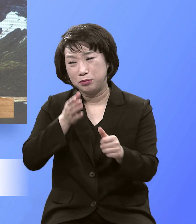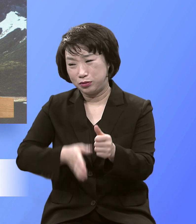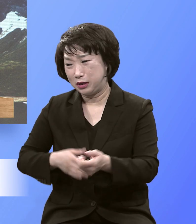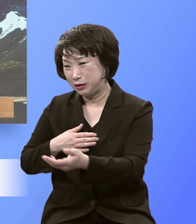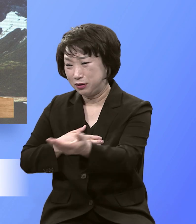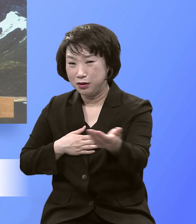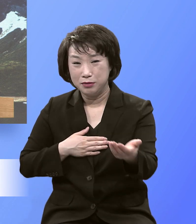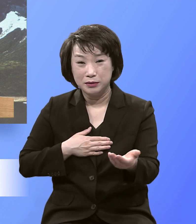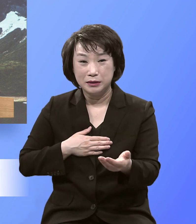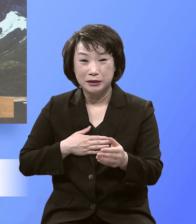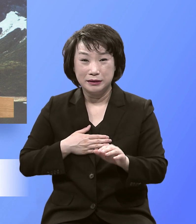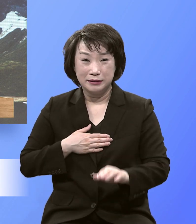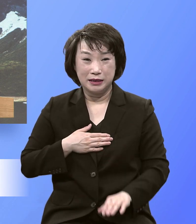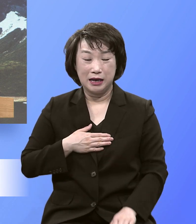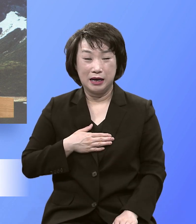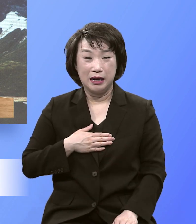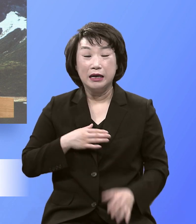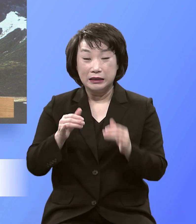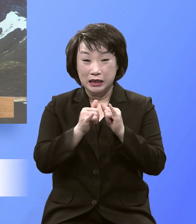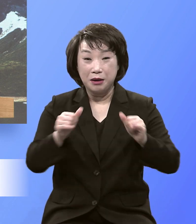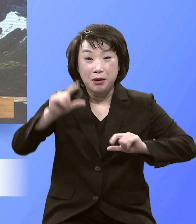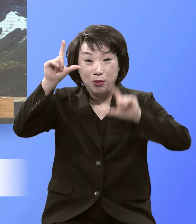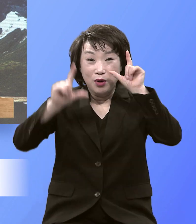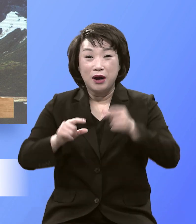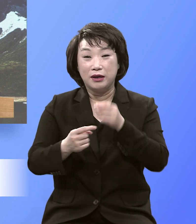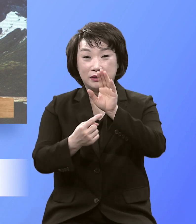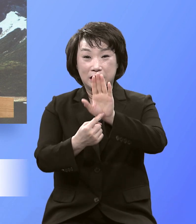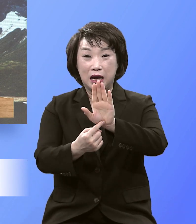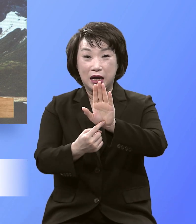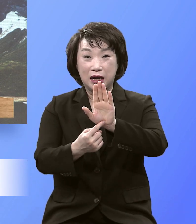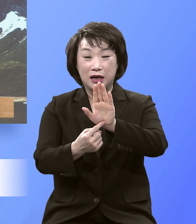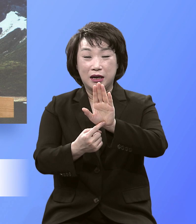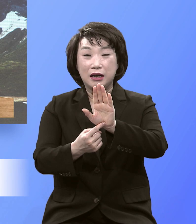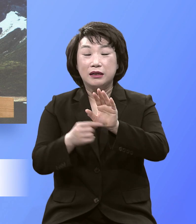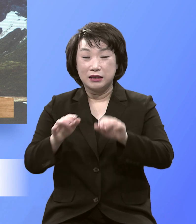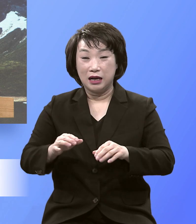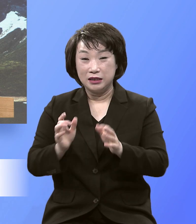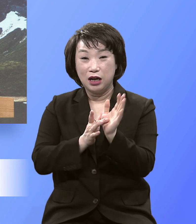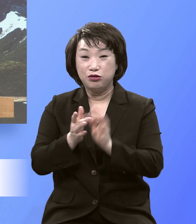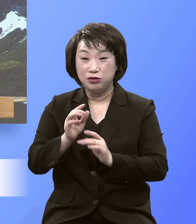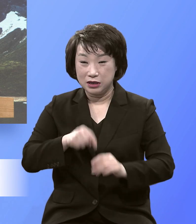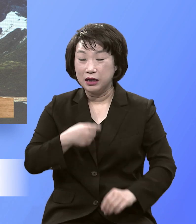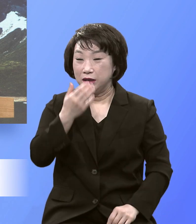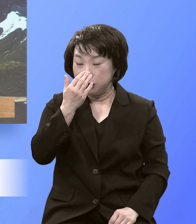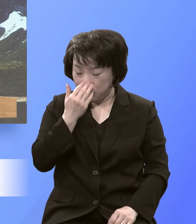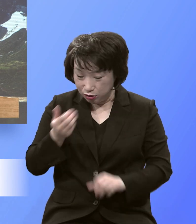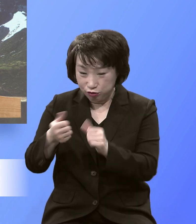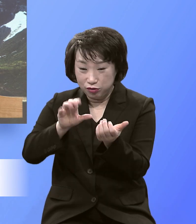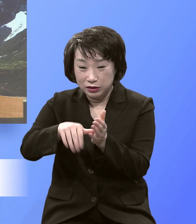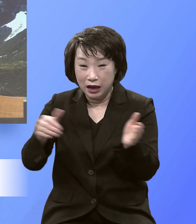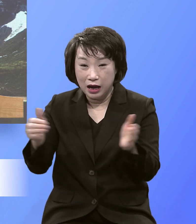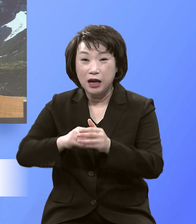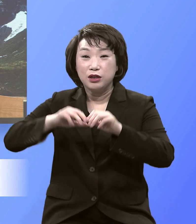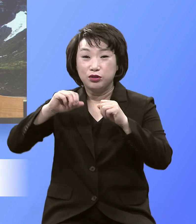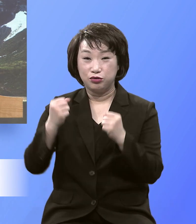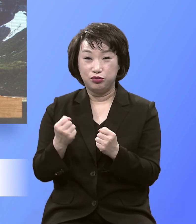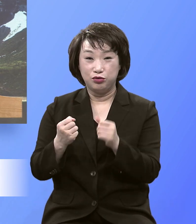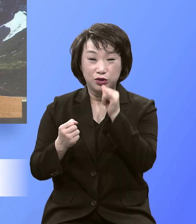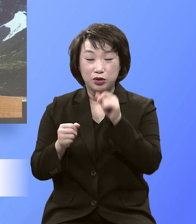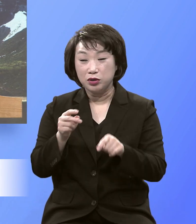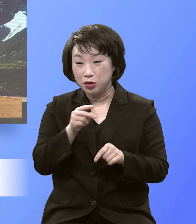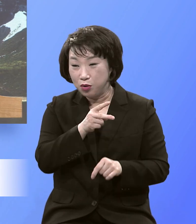말이요. 사람의 모양으로 나타나셔서 자기를 낮추시고 죽기까지